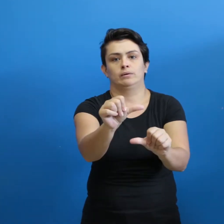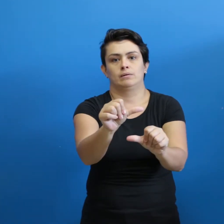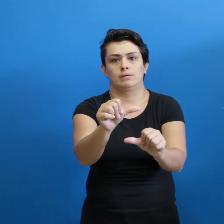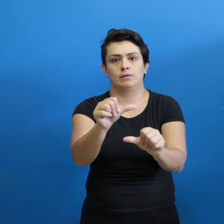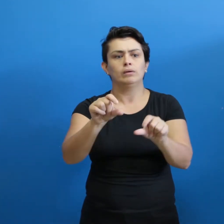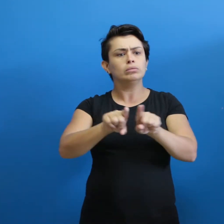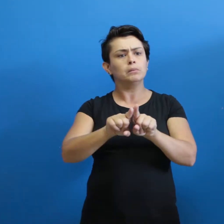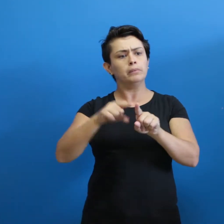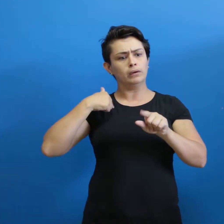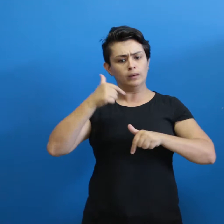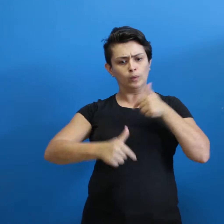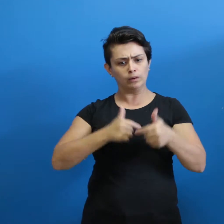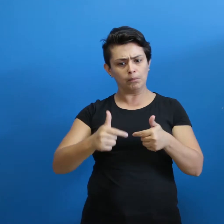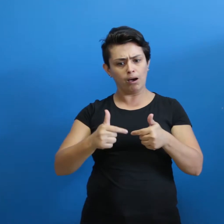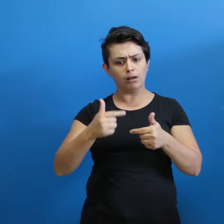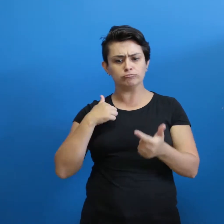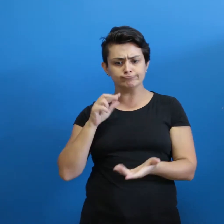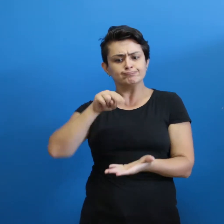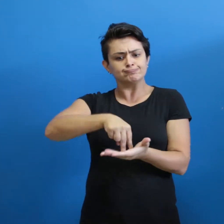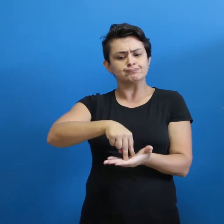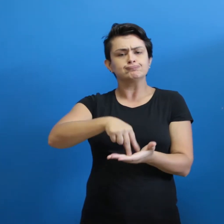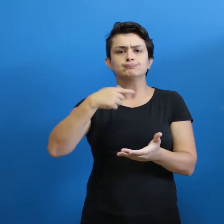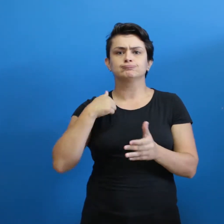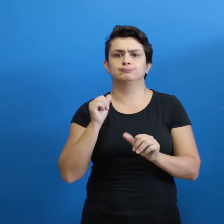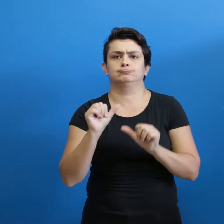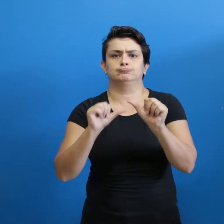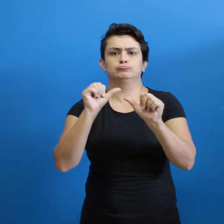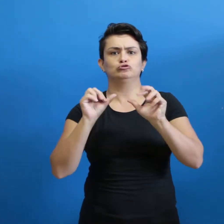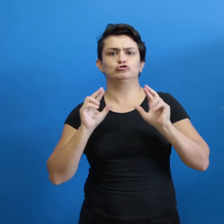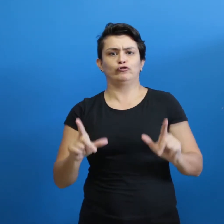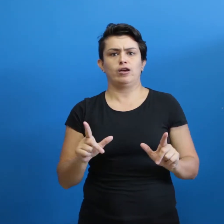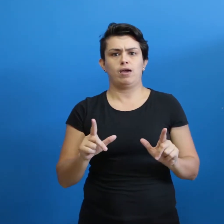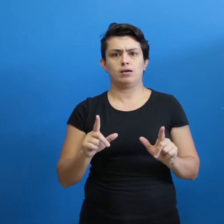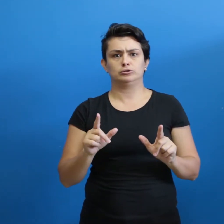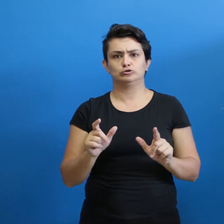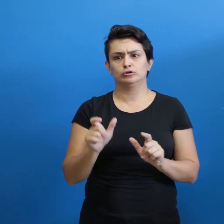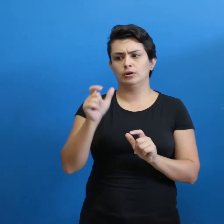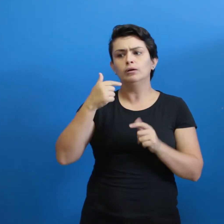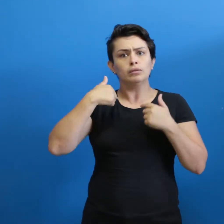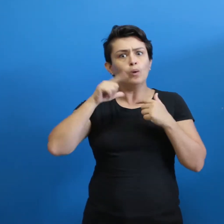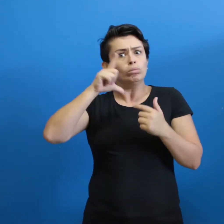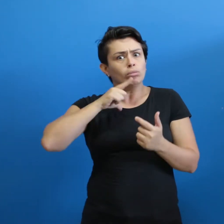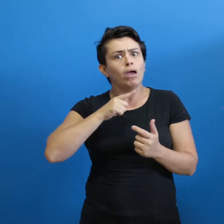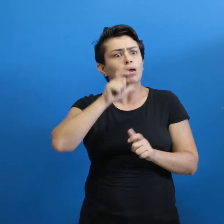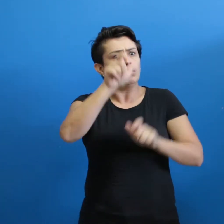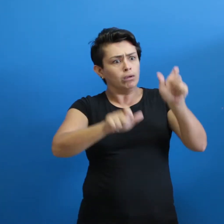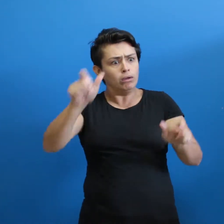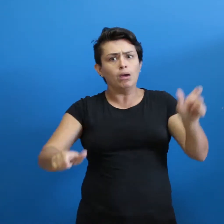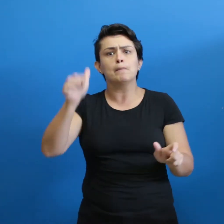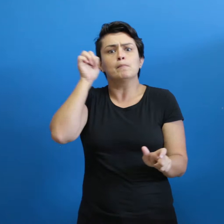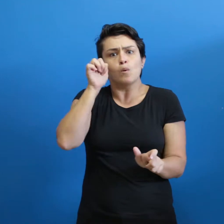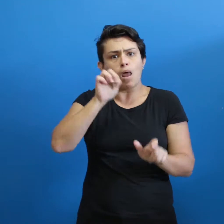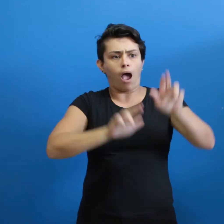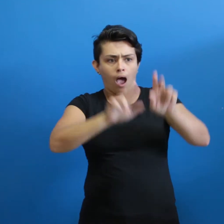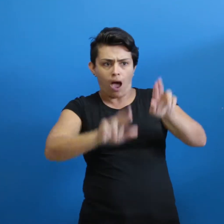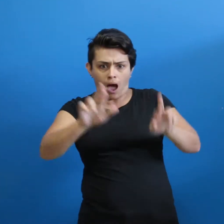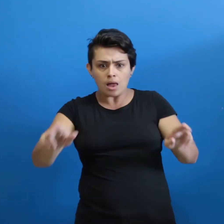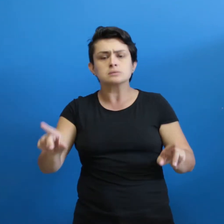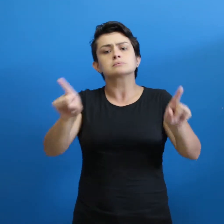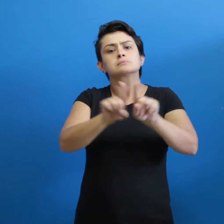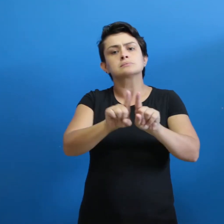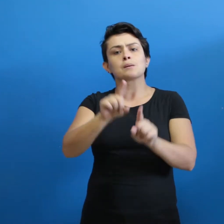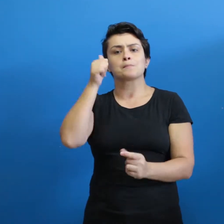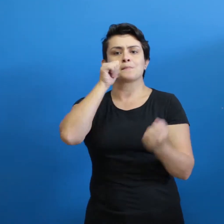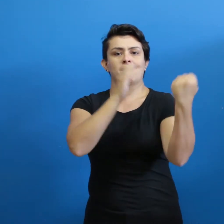diferente. Nós não podemos pensar que existe uma só mulher. Existem múltiplas mulheres, existem múltiplos feminismos que vão estar em luta